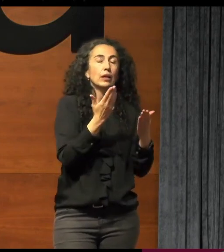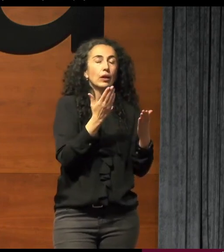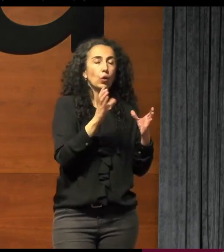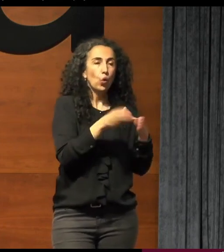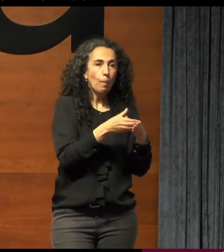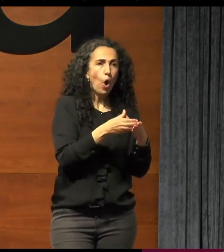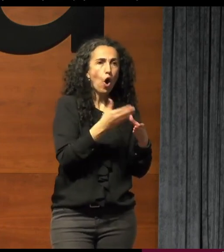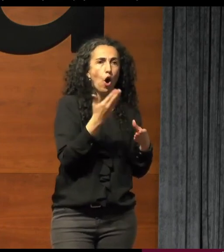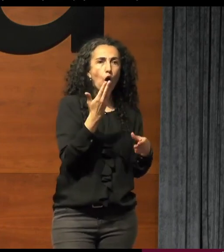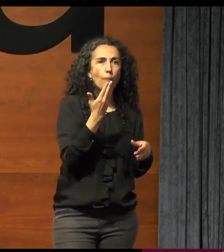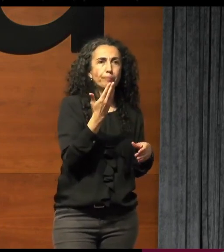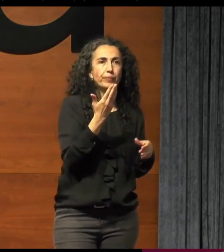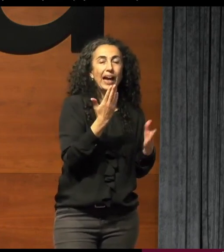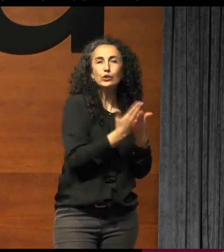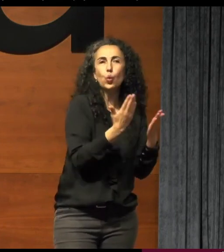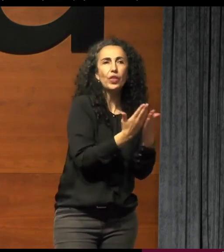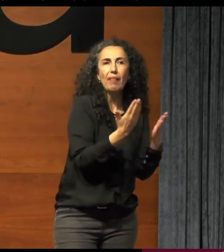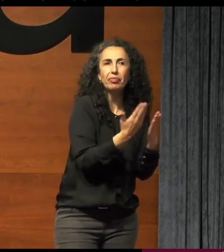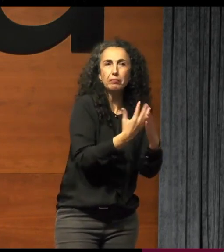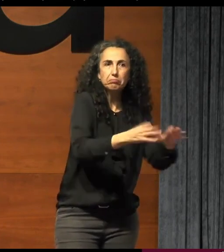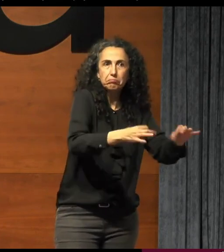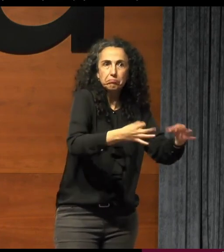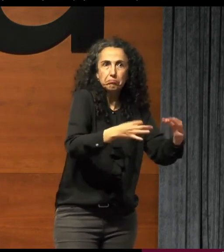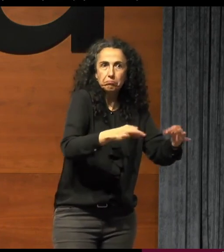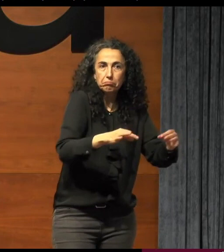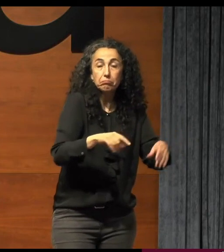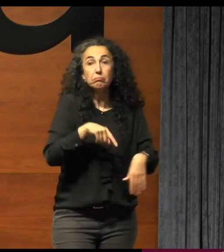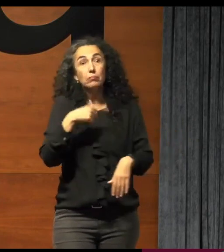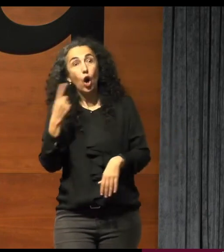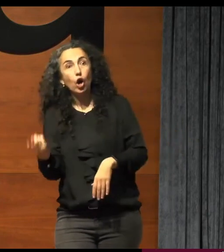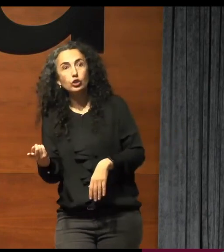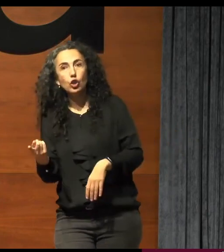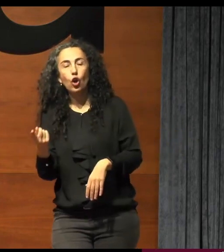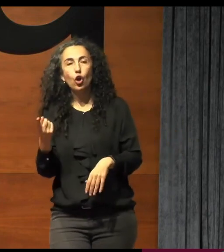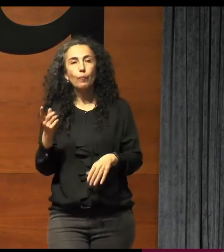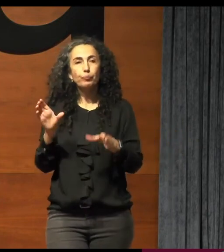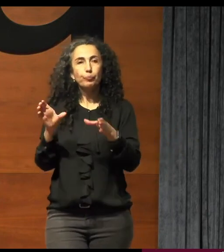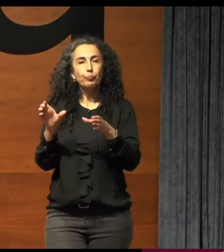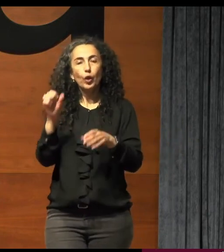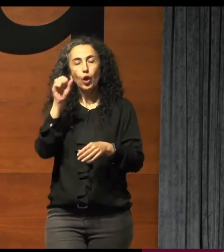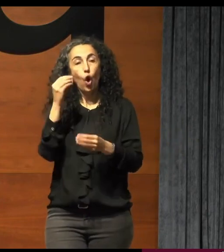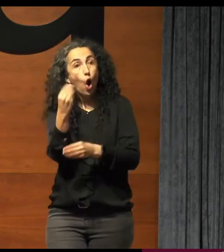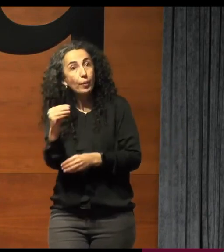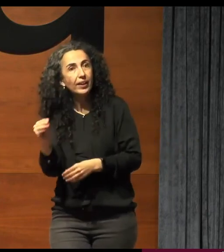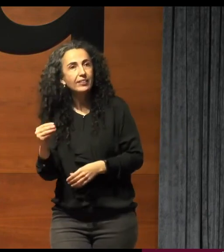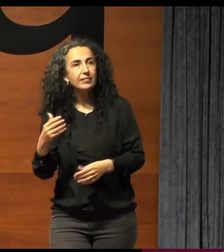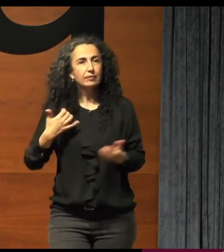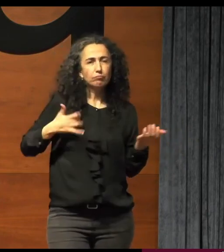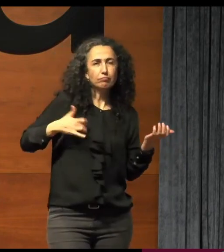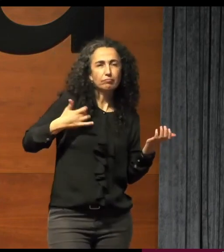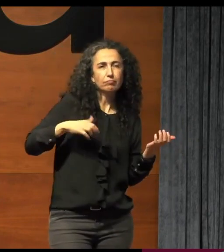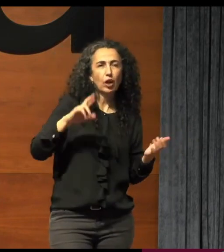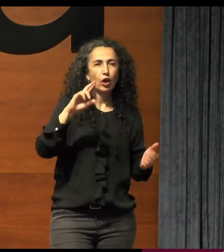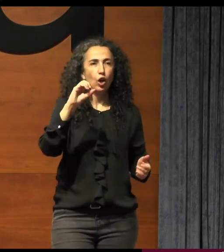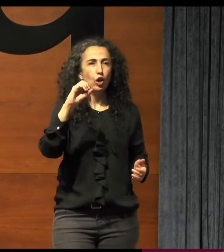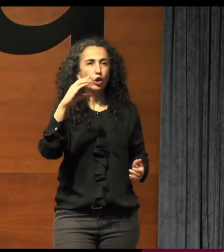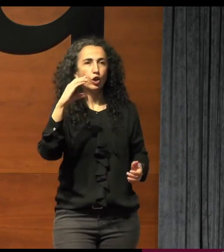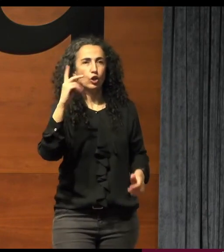como digo, son festivales organizados por personas oyentes, uno por un grupo de estudiantes y otro, pues,